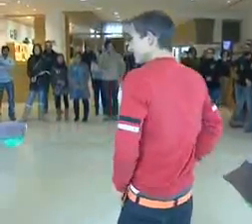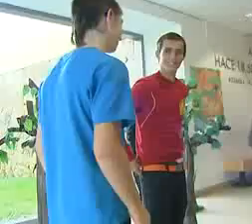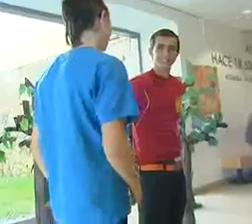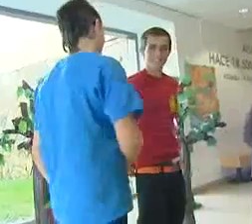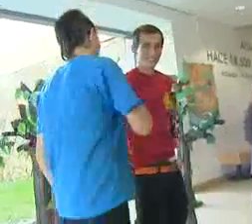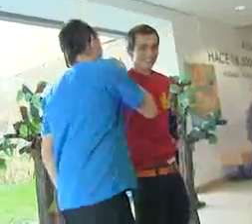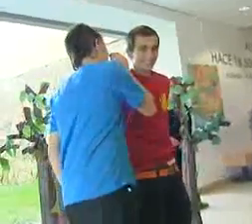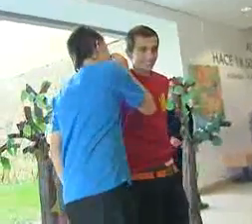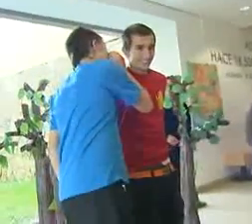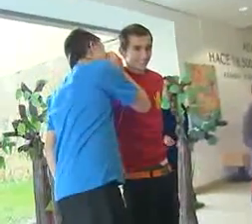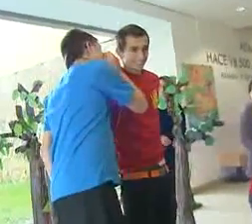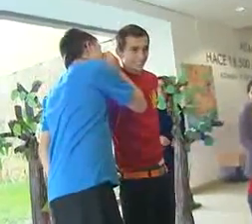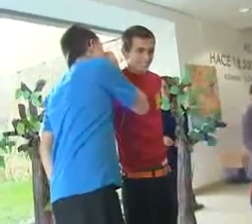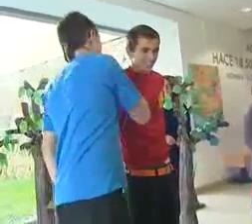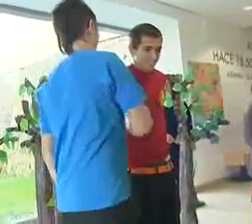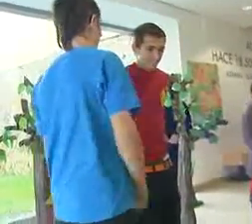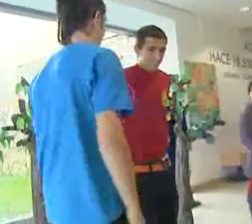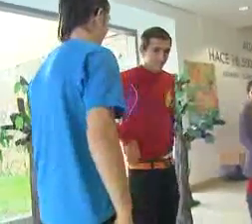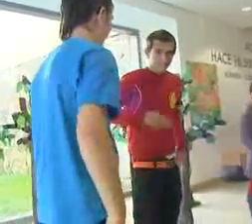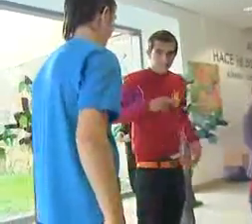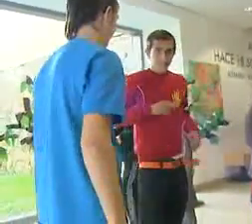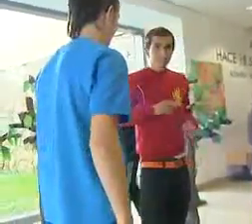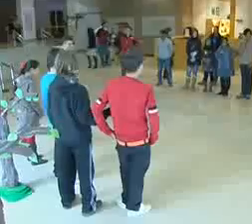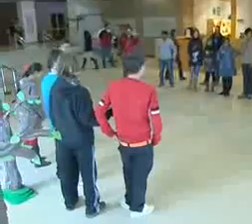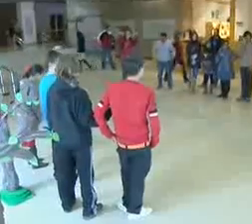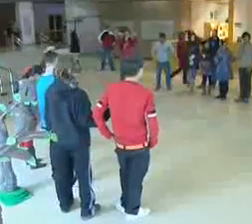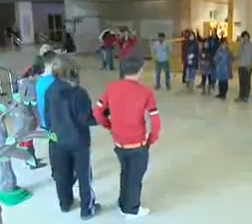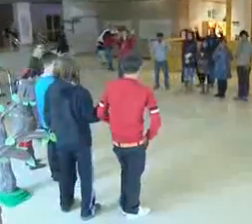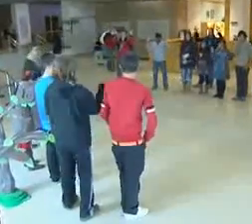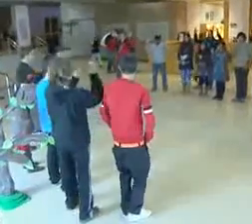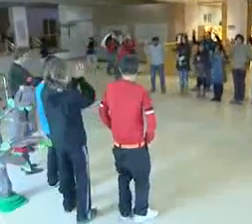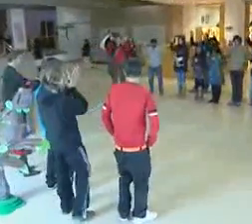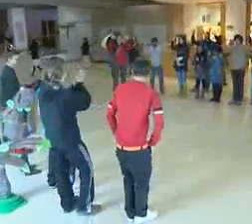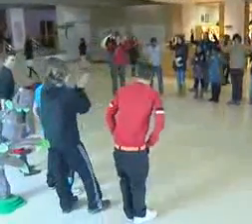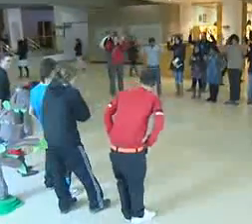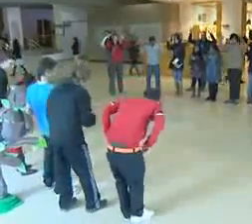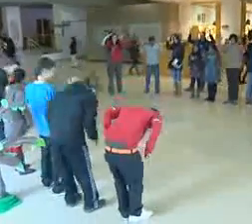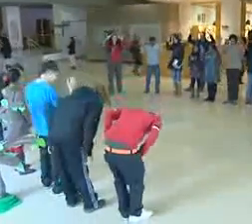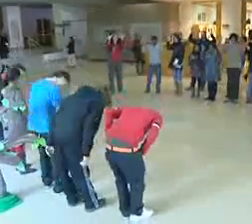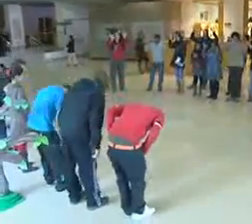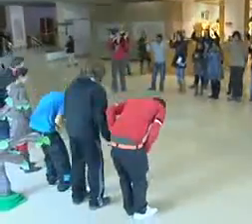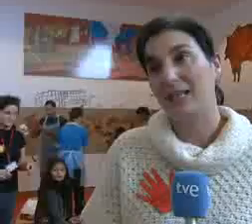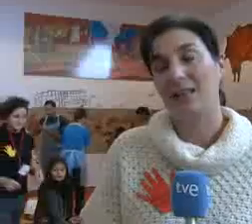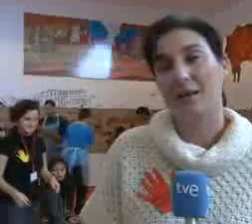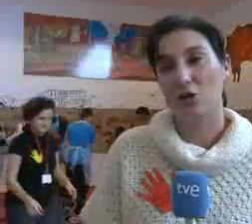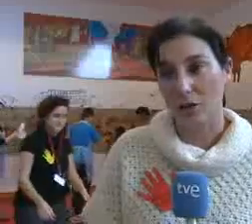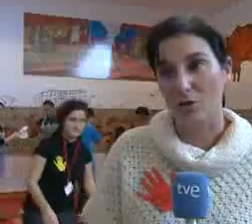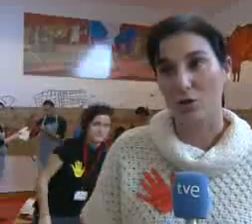Día Internacional de las Personas con Discapacidad, el Museo Altamira utilizó las manos como nexo para la integración. Para hacer a los niños